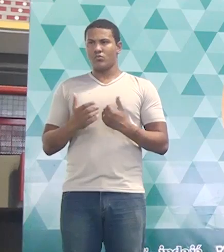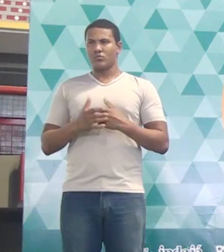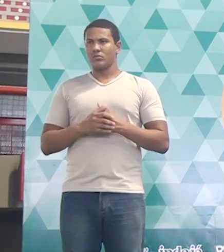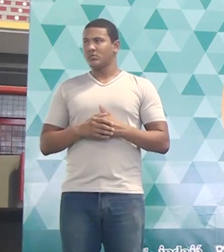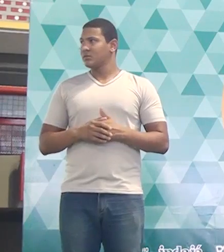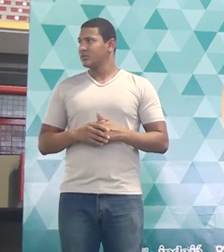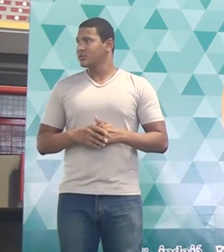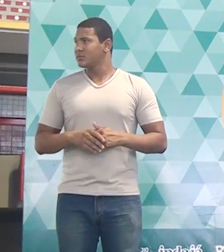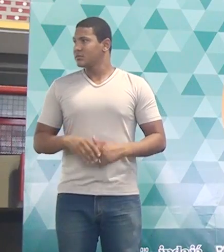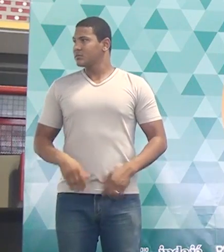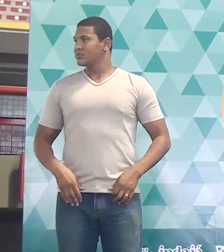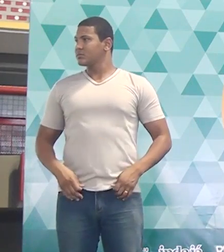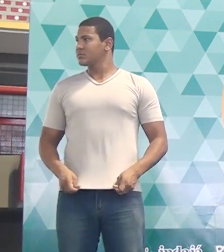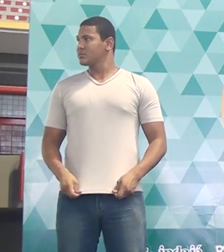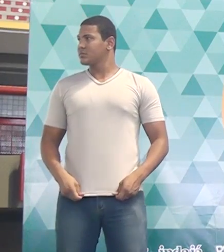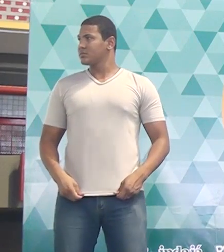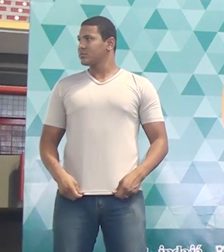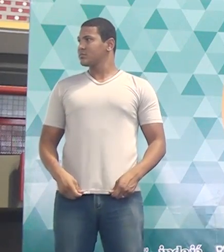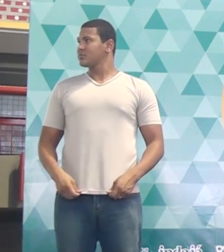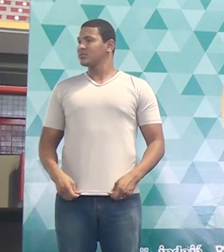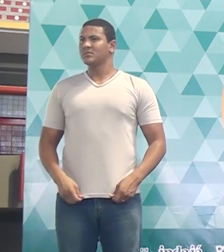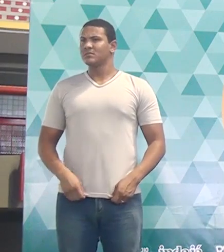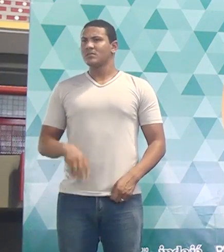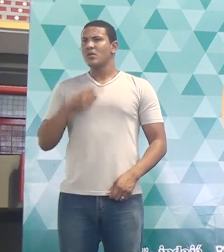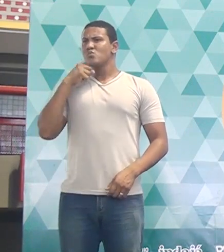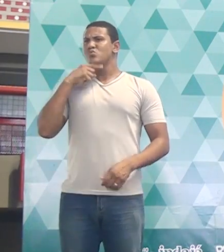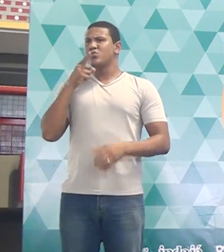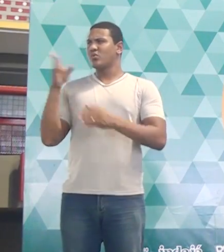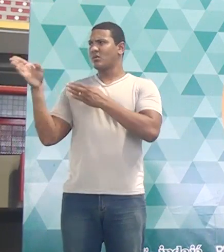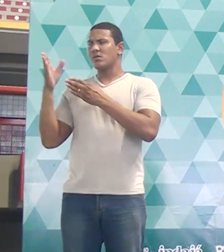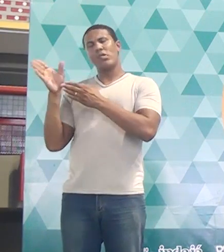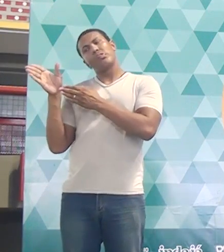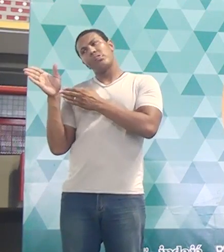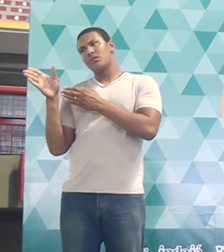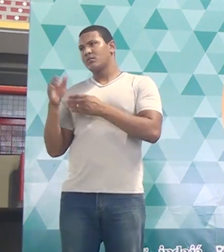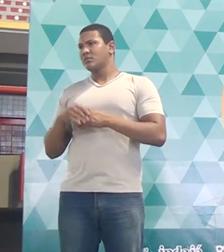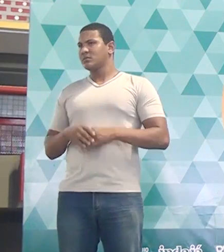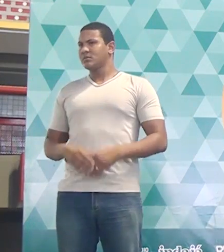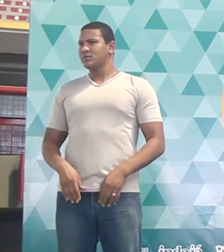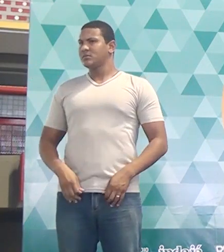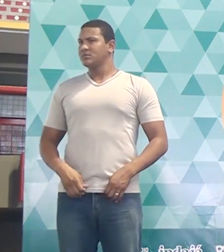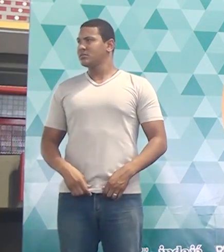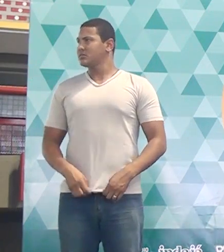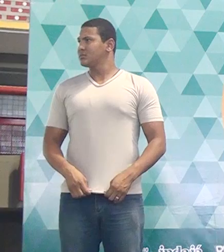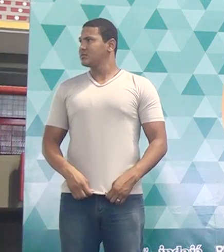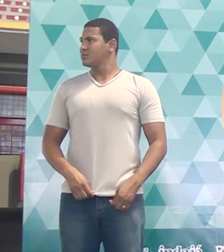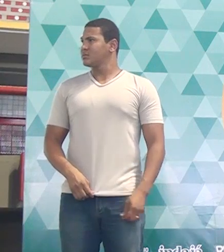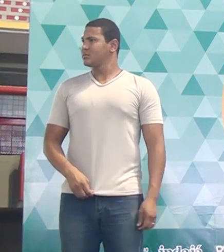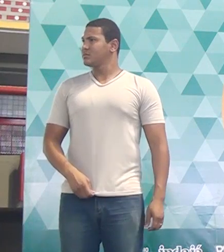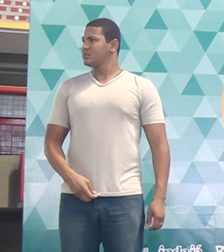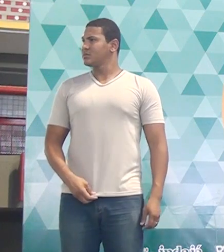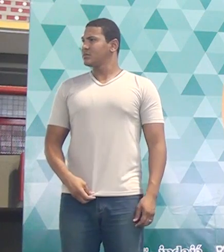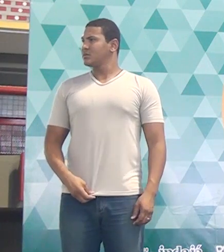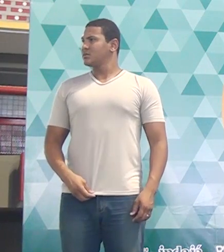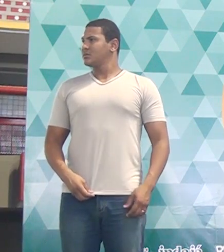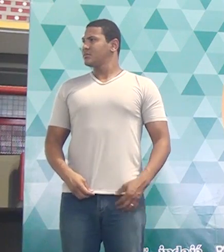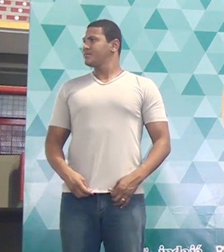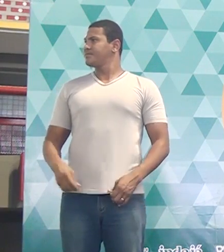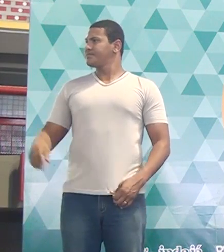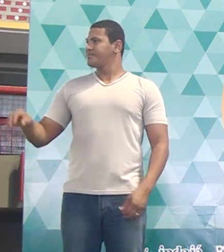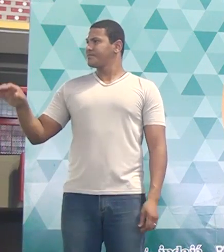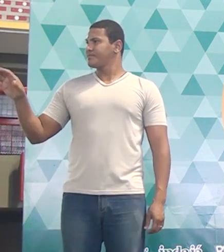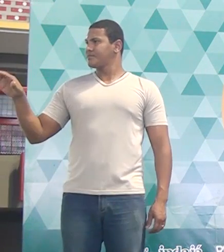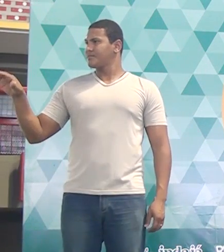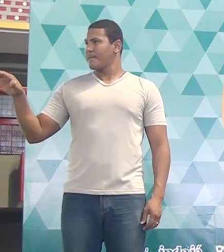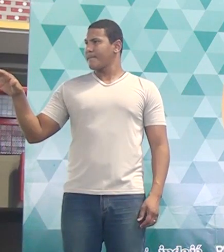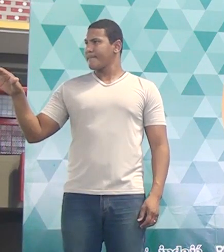televisão, naquelas videocassetadas, aqueles vídeos engraçados. Às vezes aparece o cara soltando um pum